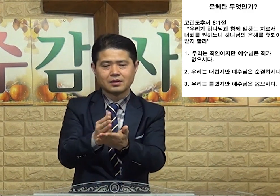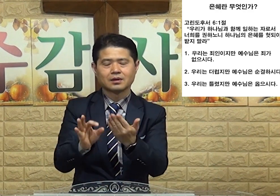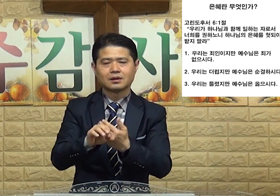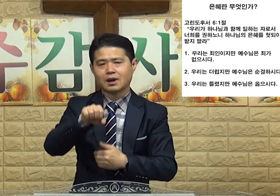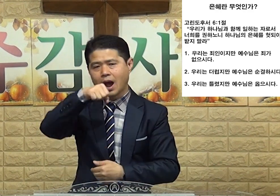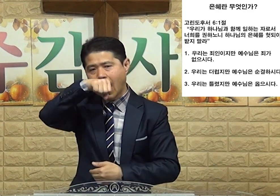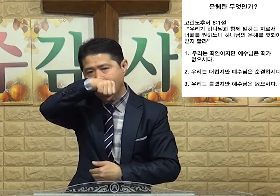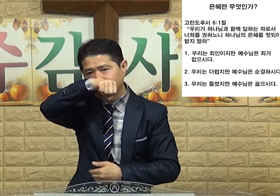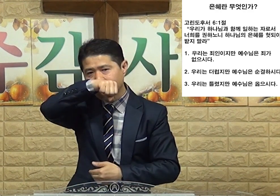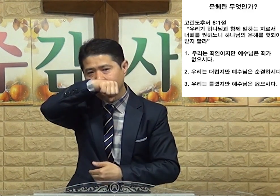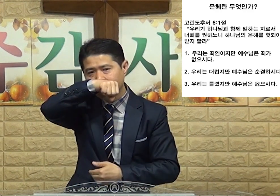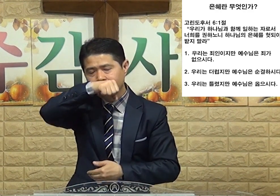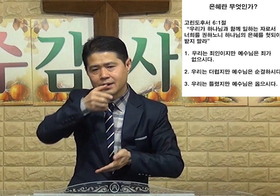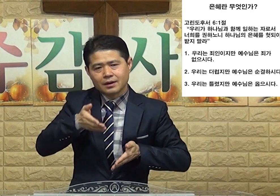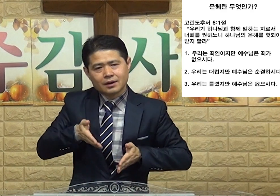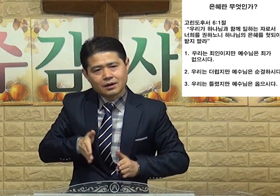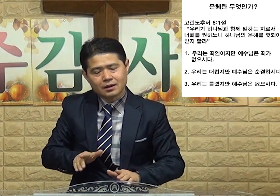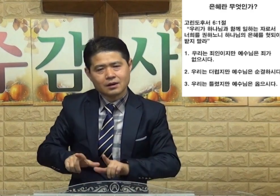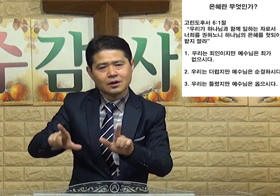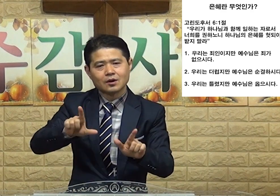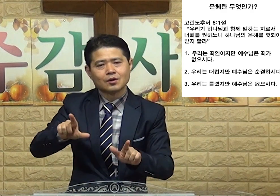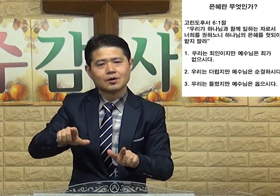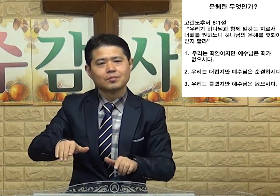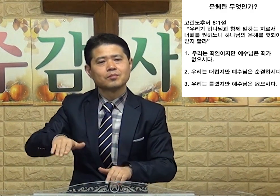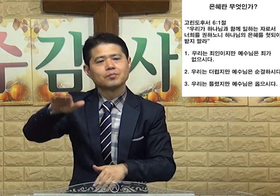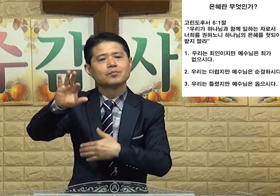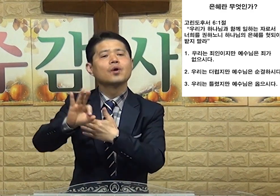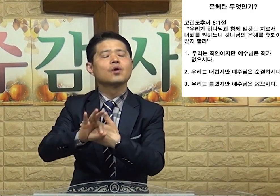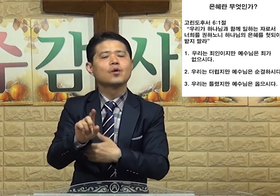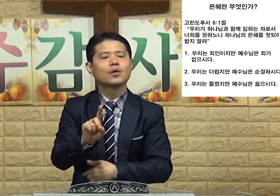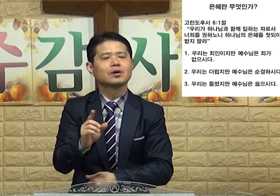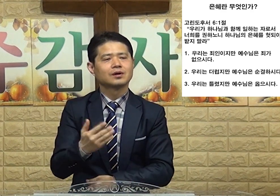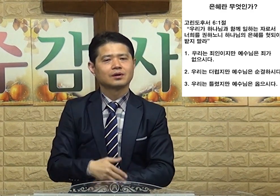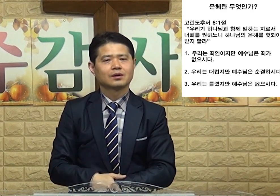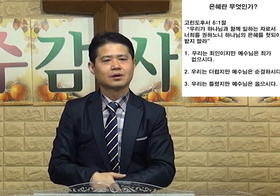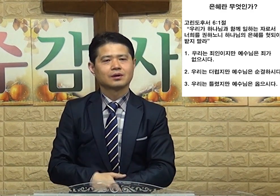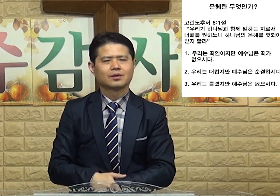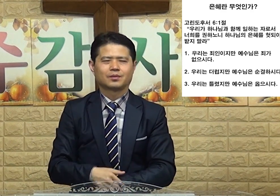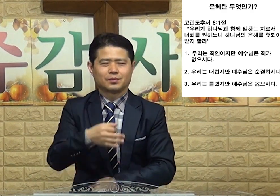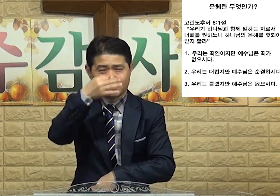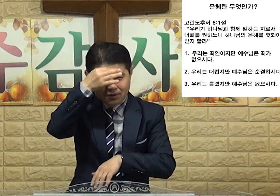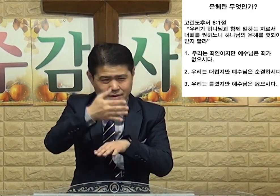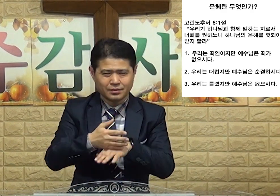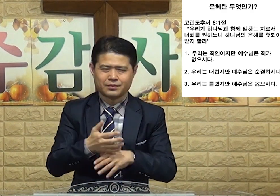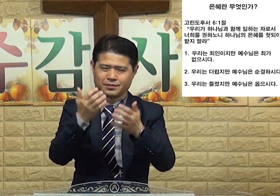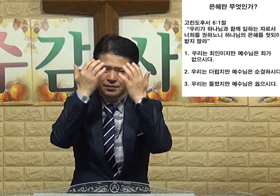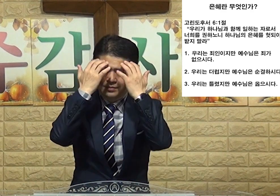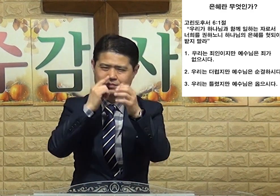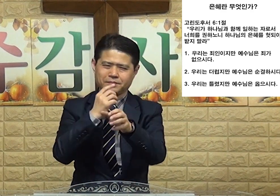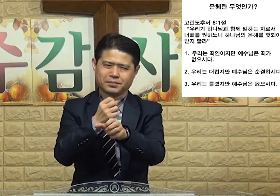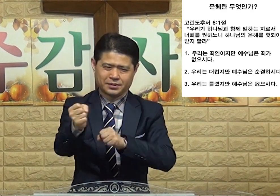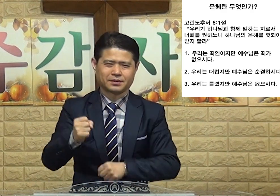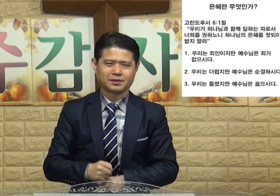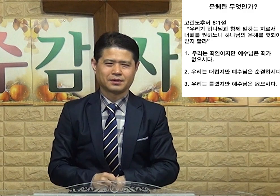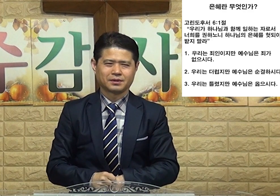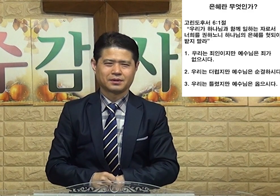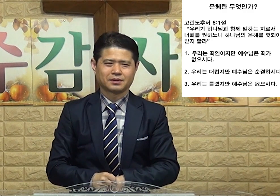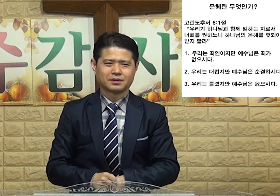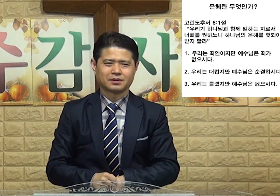만약에 한국에서 태어나지 않고 아프리카에서 태어났다면 우리가 어떻게 살았을까요? 많은